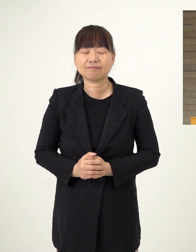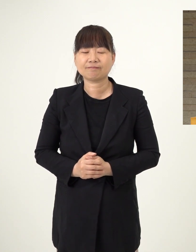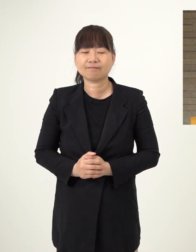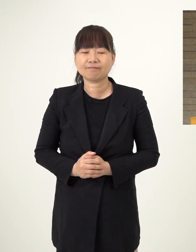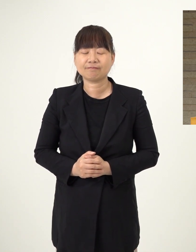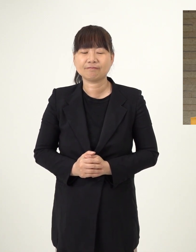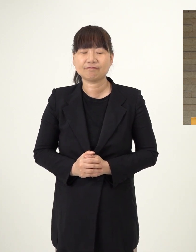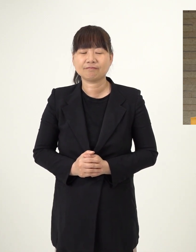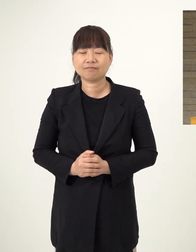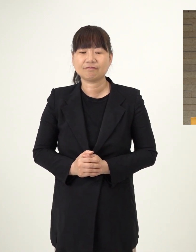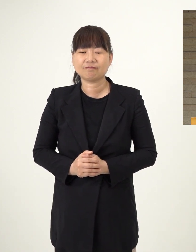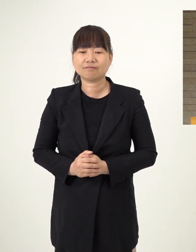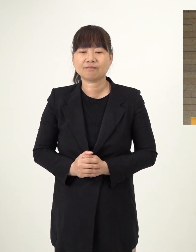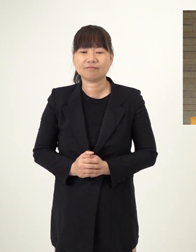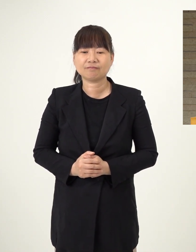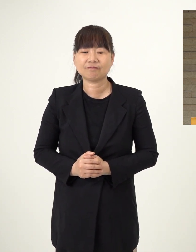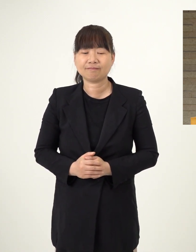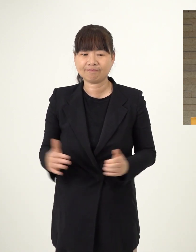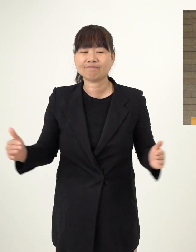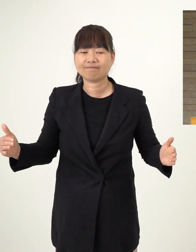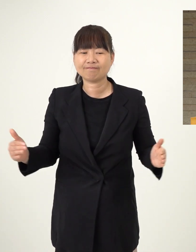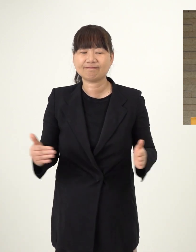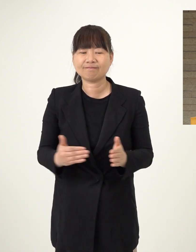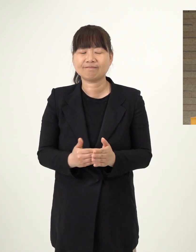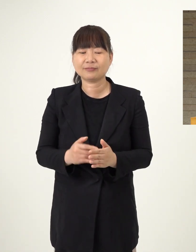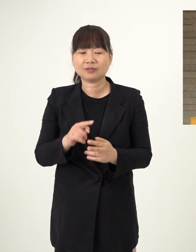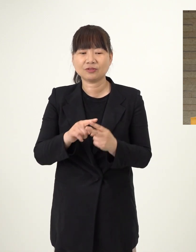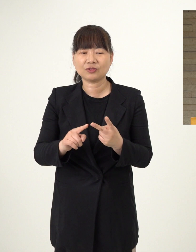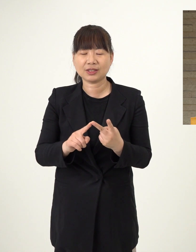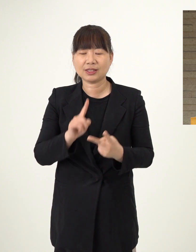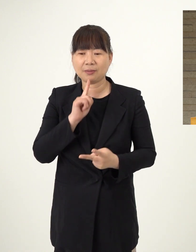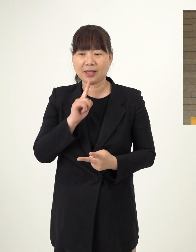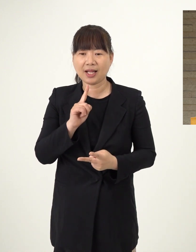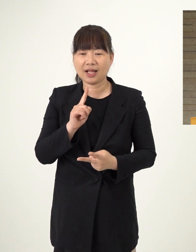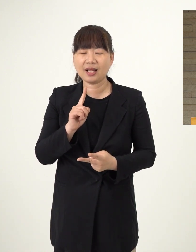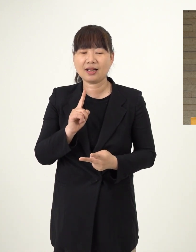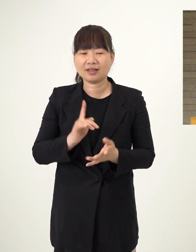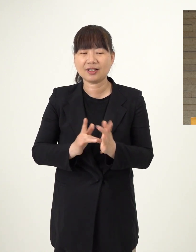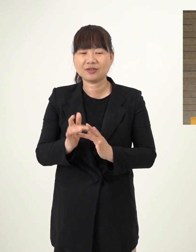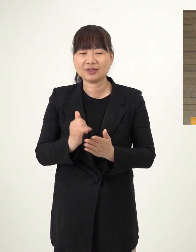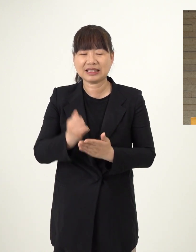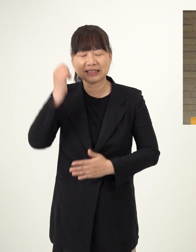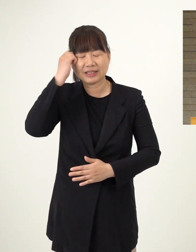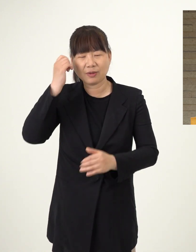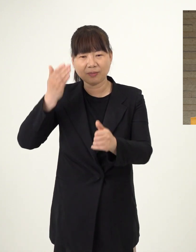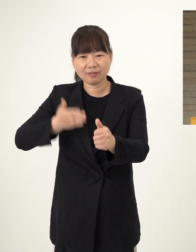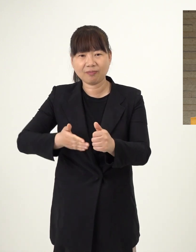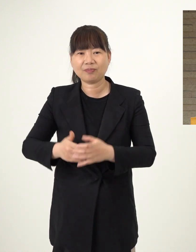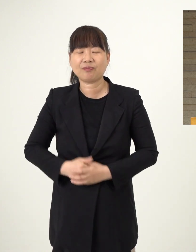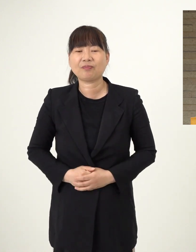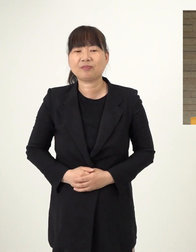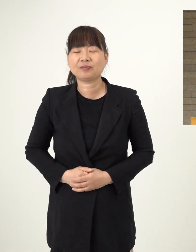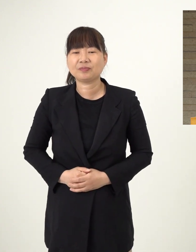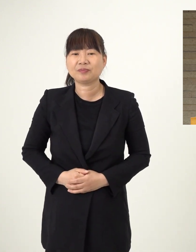이제 다 이제 됐습니다. 두 가지를 얘기하시는 거예요. 내가 다시는